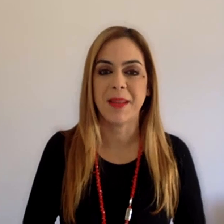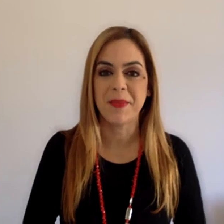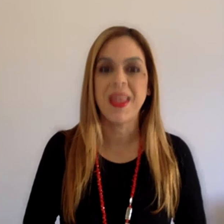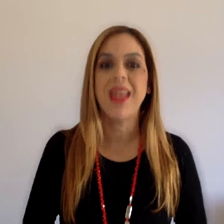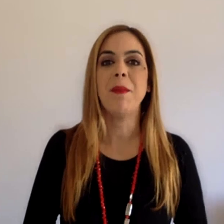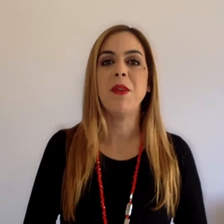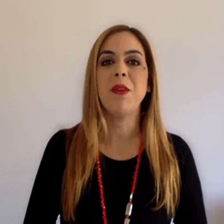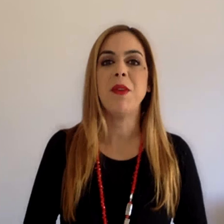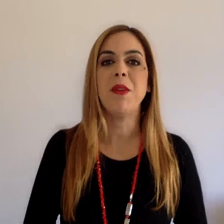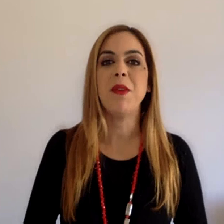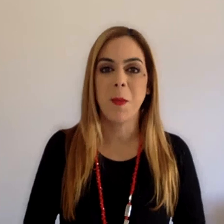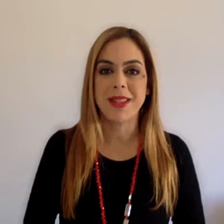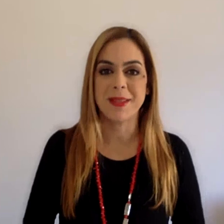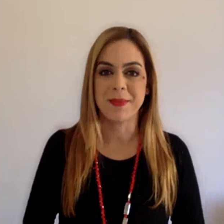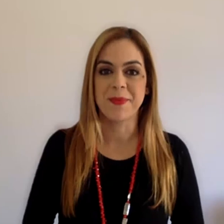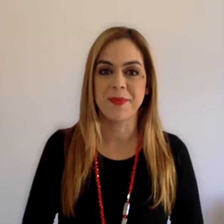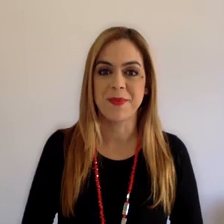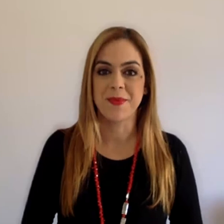360 amigos continuamos con más